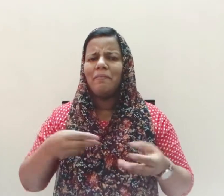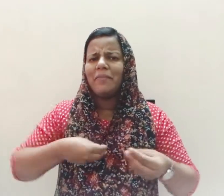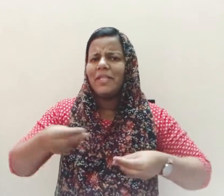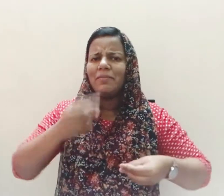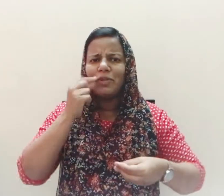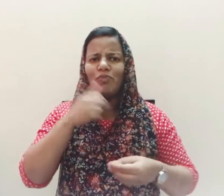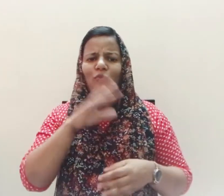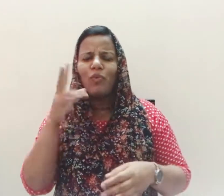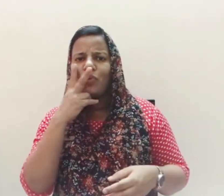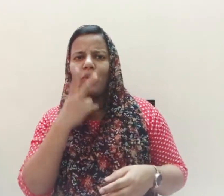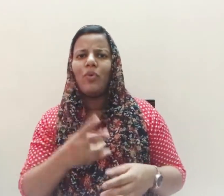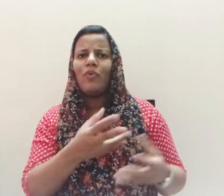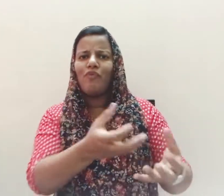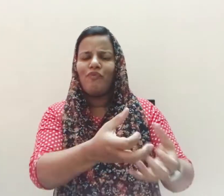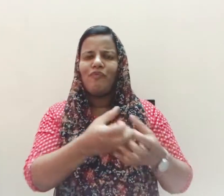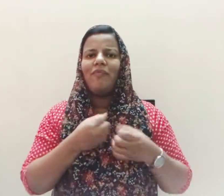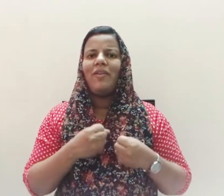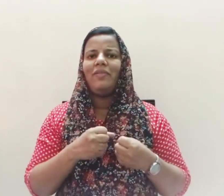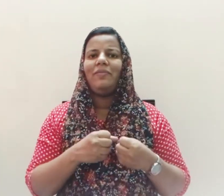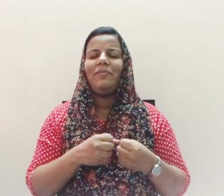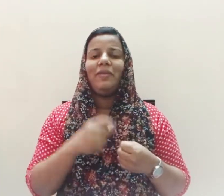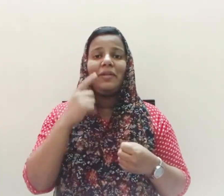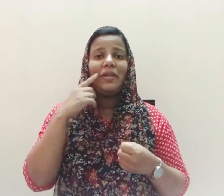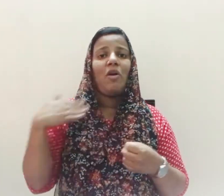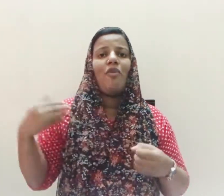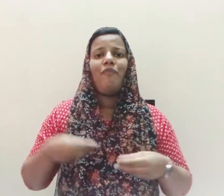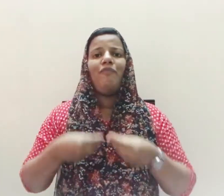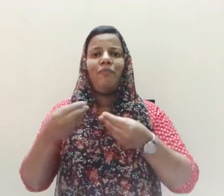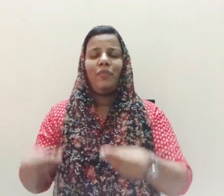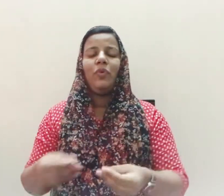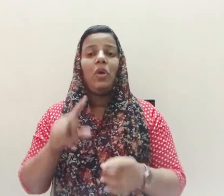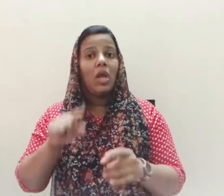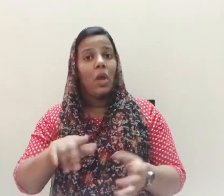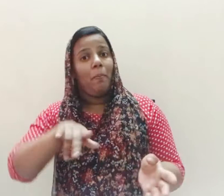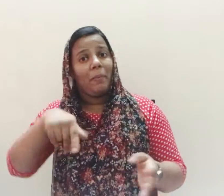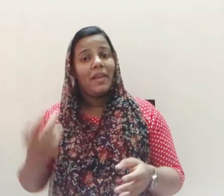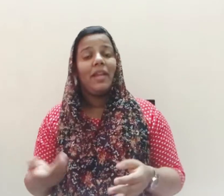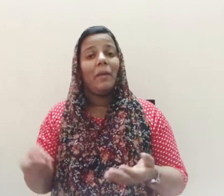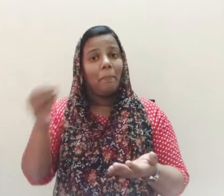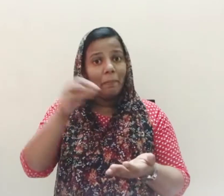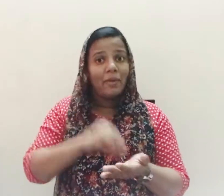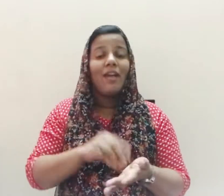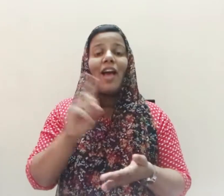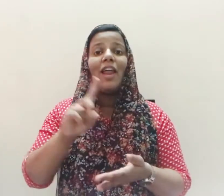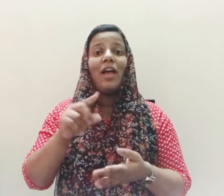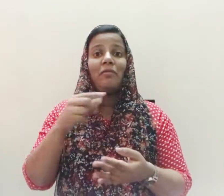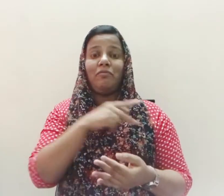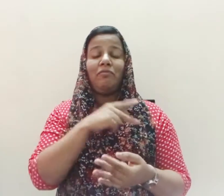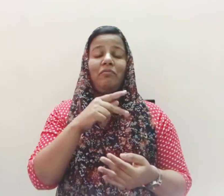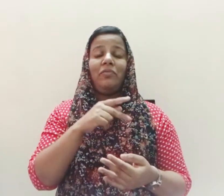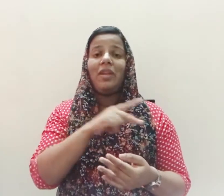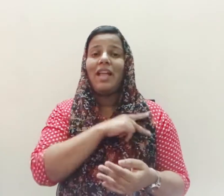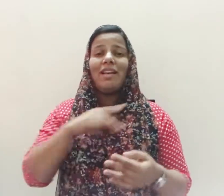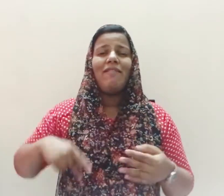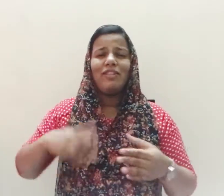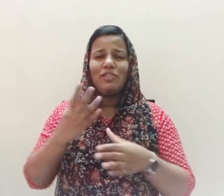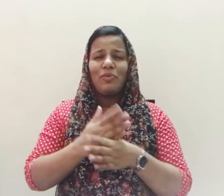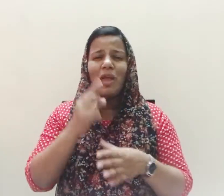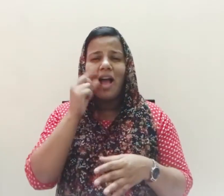ഇസ്മായേലി കച്ചവടക്കാർ കൊണ്ടുവന്ന് ആമേൻ ആമേൻ ഇവിടെ കൊണ്ടുവന്ന് നിർത്തിയിരിക്കുക. ആമേൻ മിസ്രയീമിനായ ഒരുവന് വിൽക്കുക. അപ്പം നമുക്കറിയാവുന്ന നമ്മൾ ഒരു